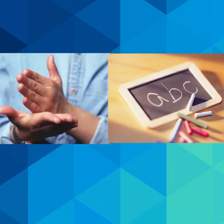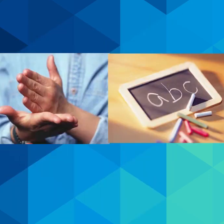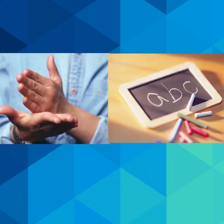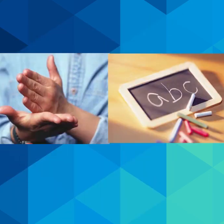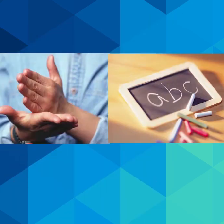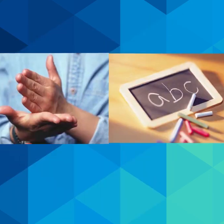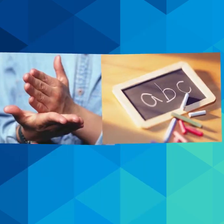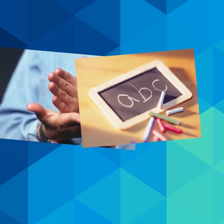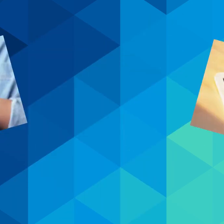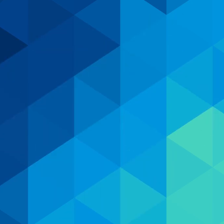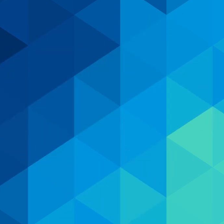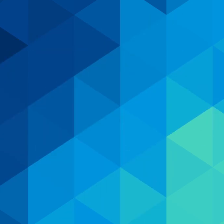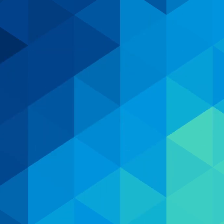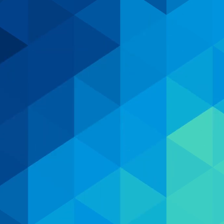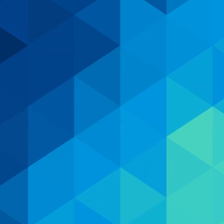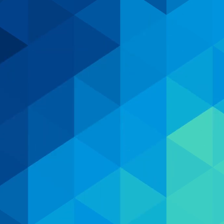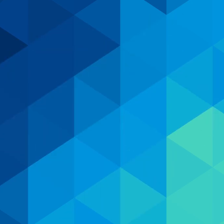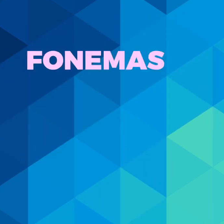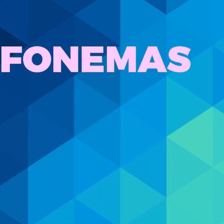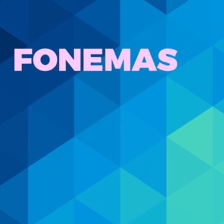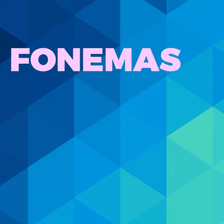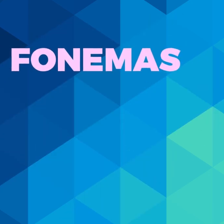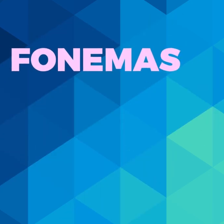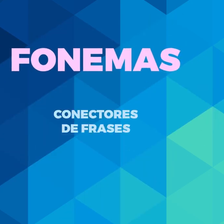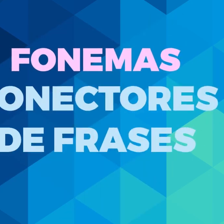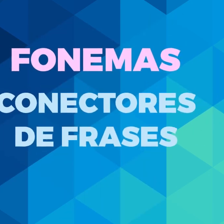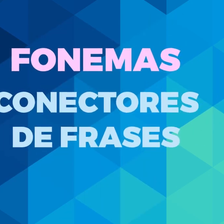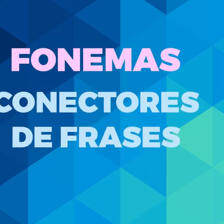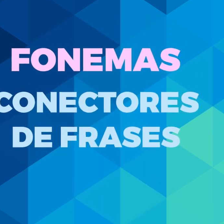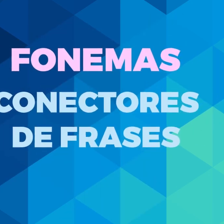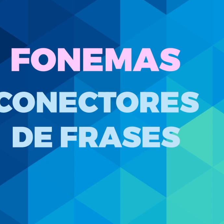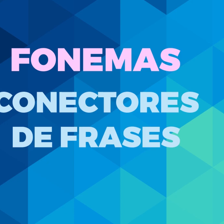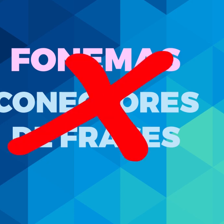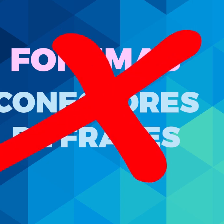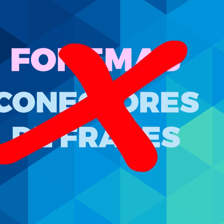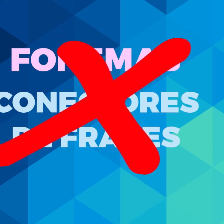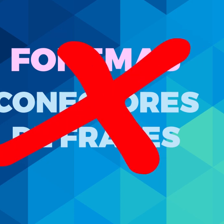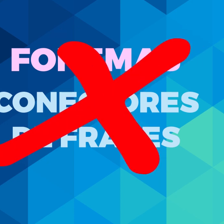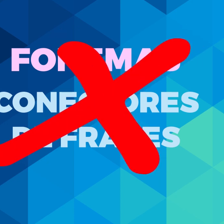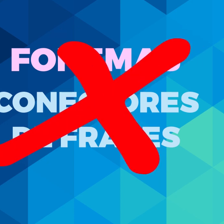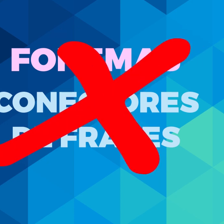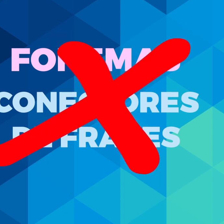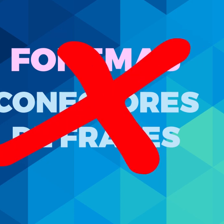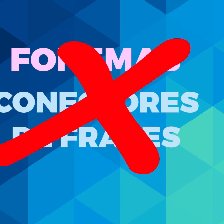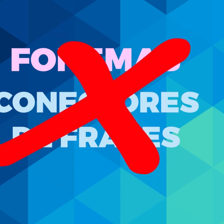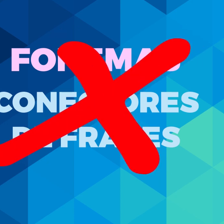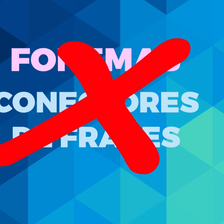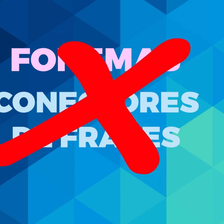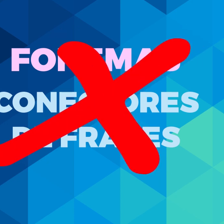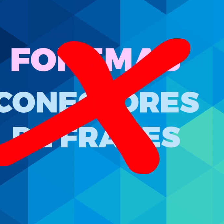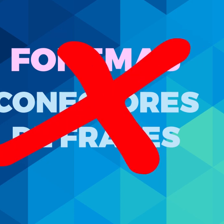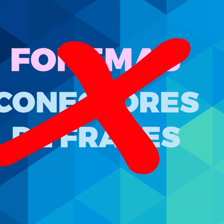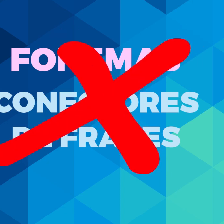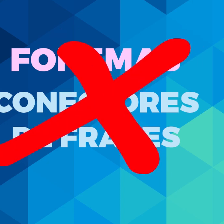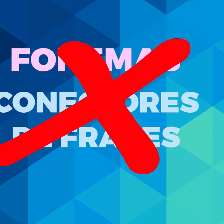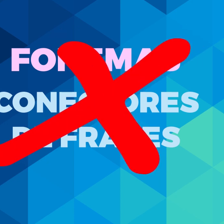é independente da língua escrita. Os fonemas e conectores de frases não têm muito sentido na língua de sinais. São 2